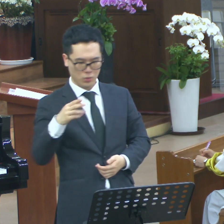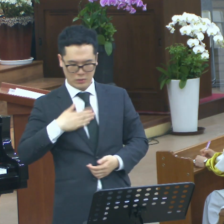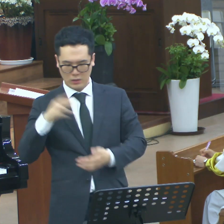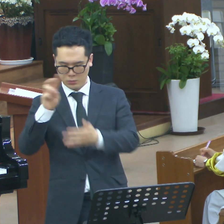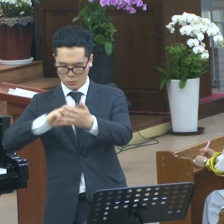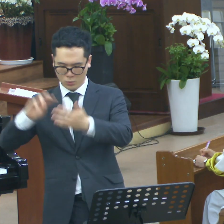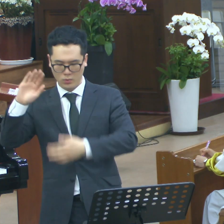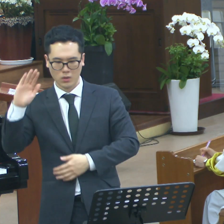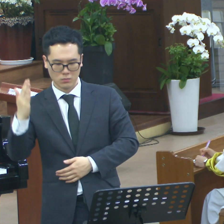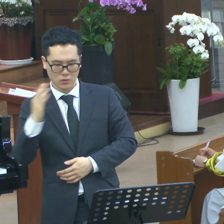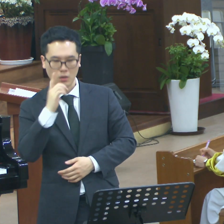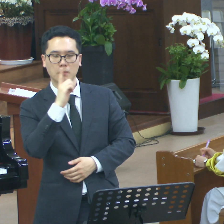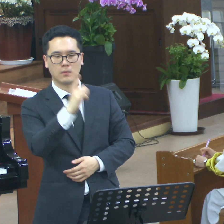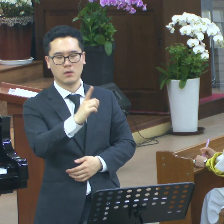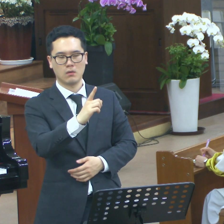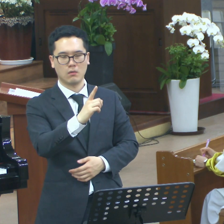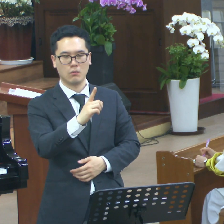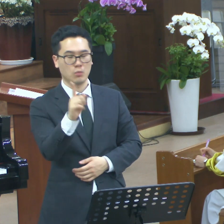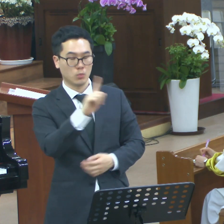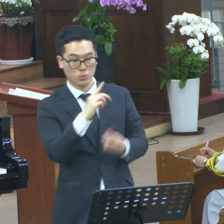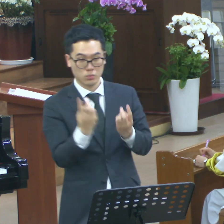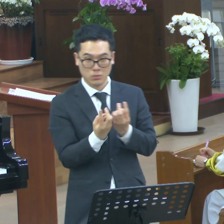됐다니. 어떻게 그럴 수 있죠?